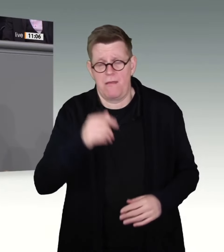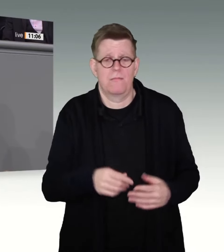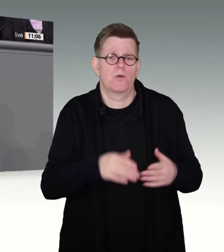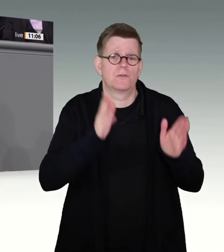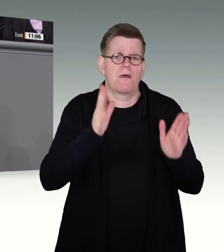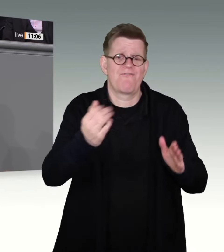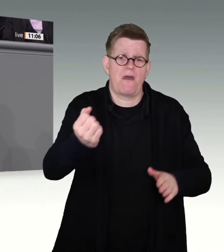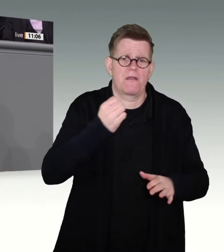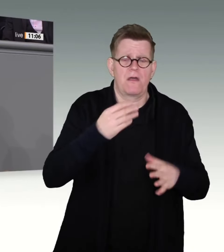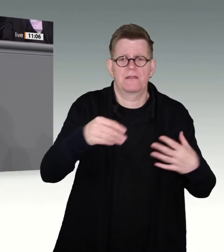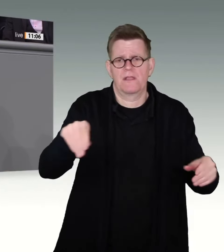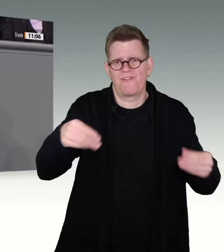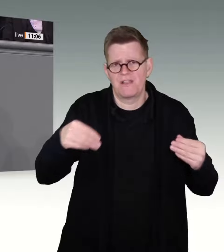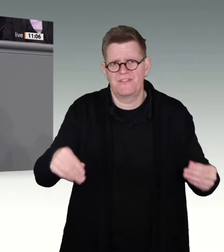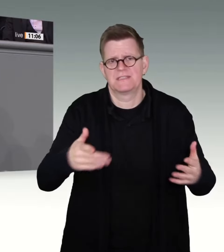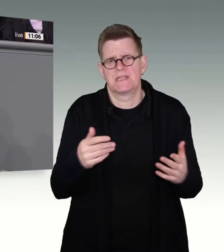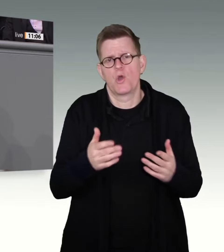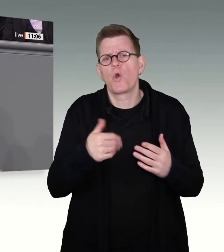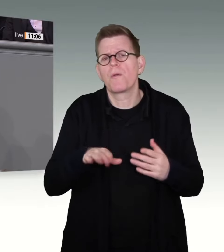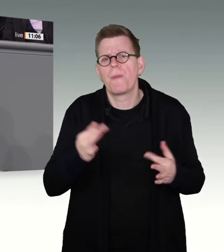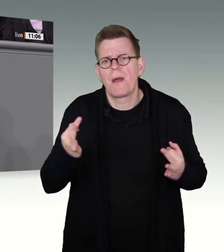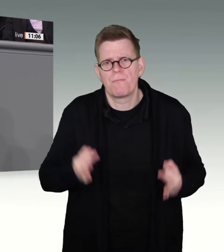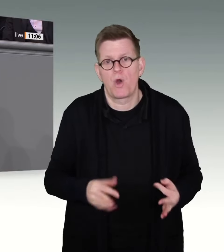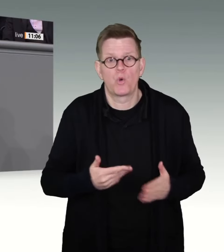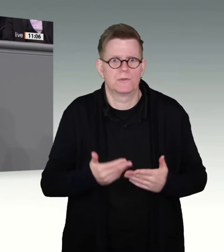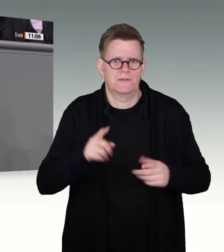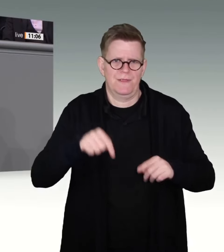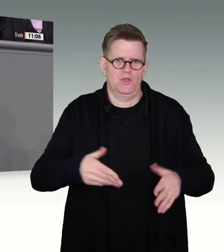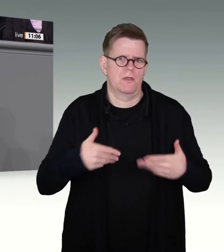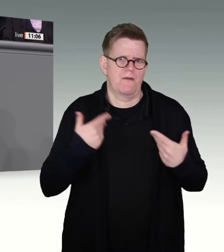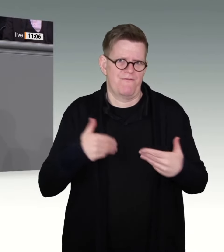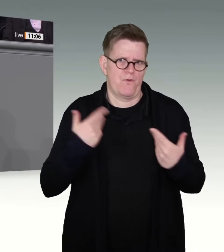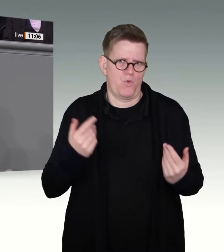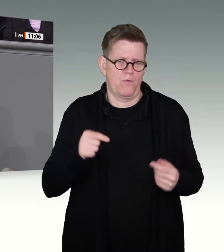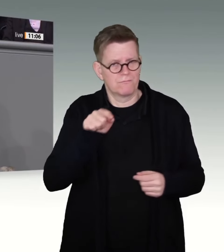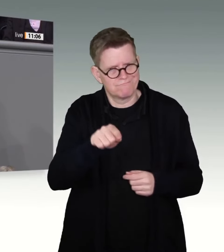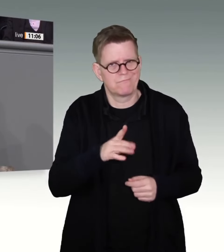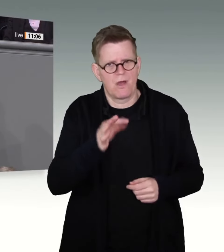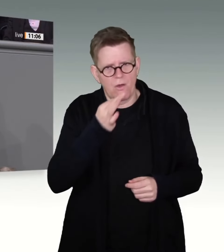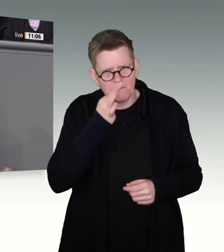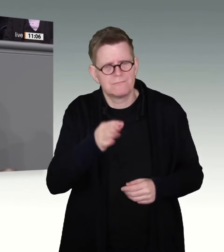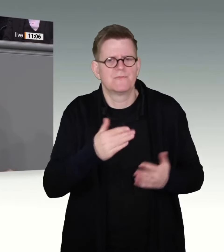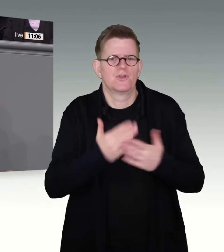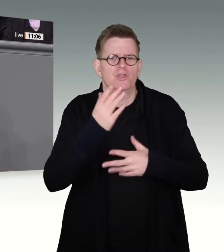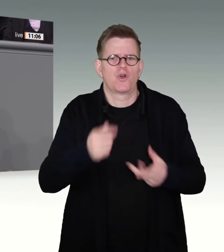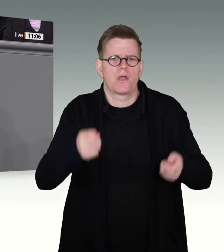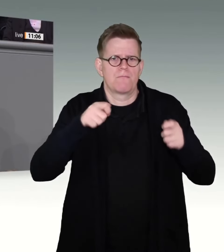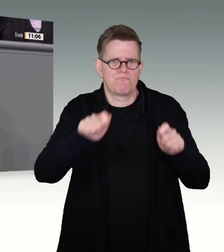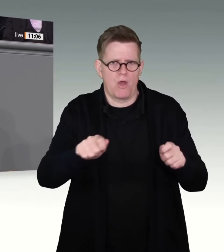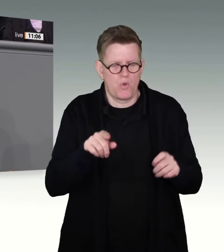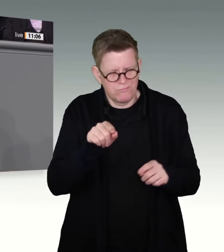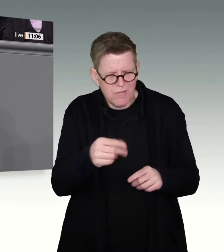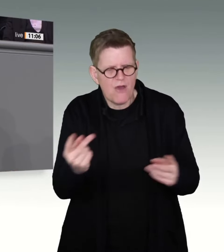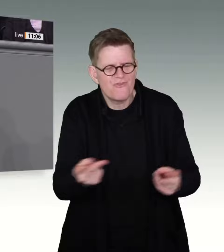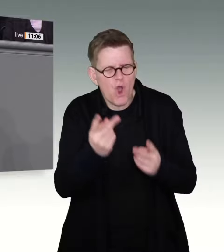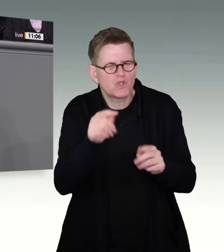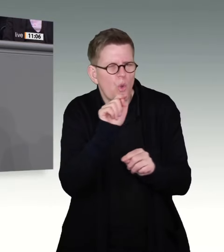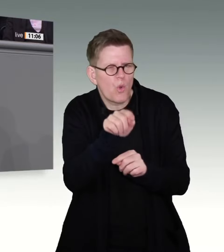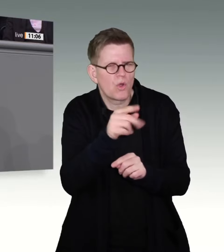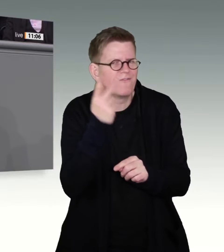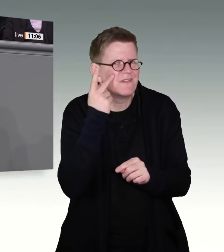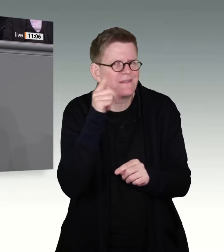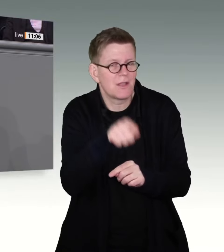im Bauwesen, natürlich auch, und da freue ich mich heute sehr darüber, die Fragen der Förderung für das Neubauen, das spielt eine ganz entscheidende Rolle,